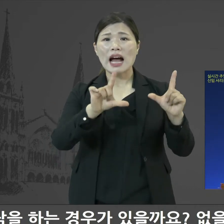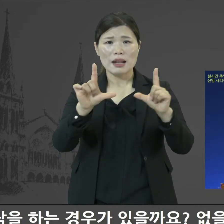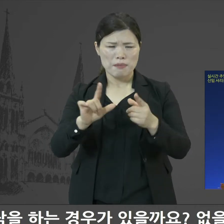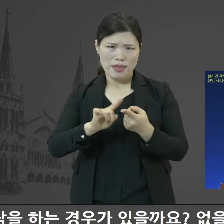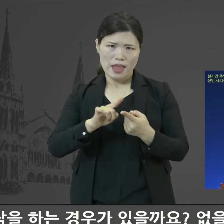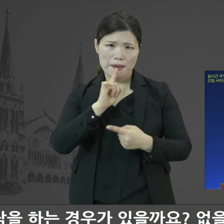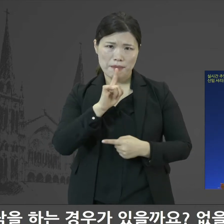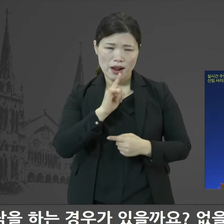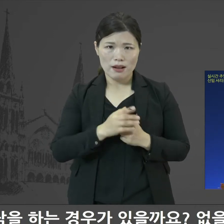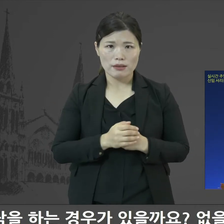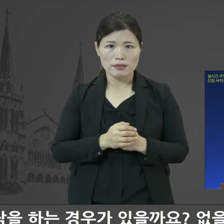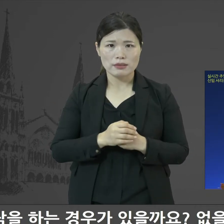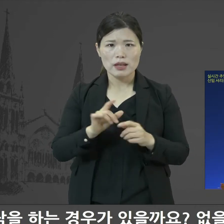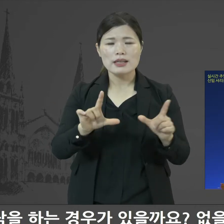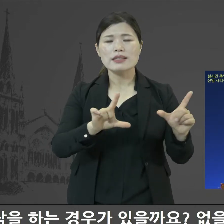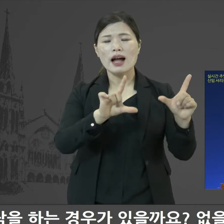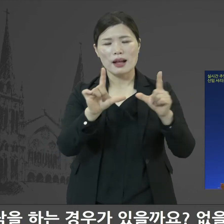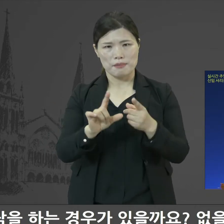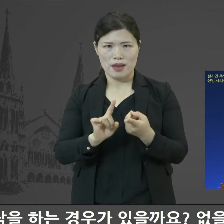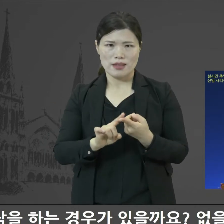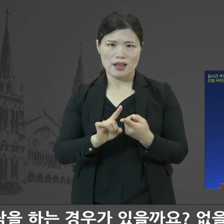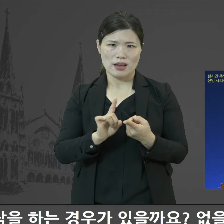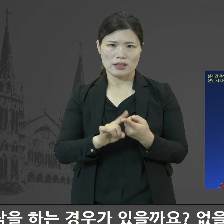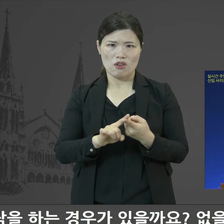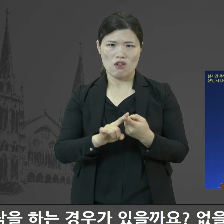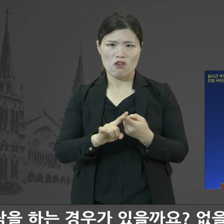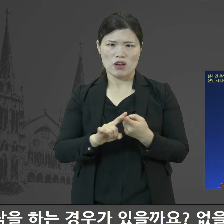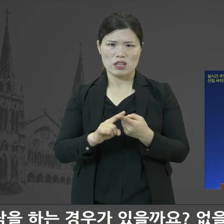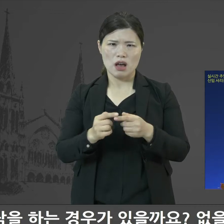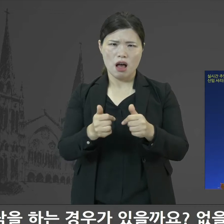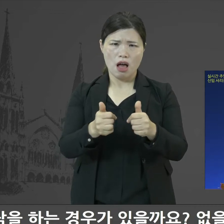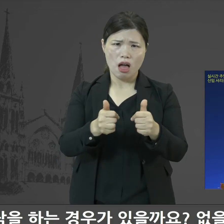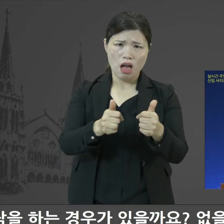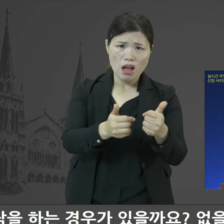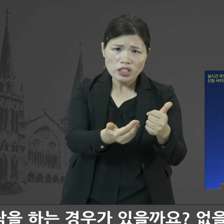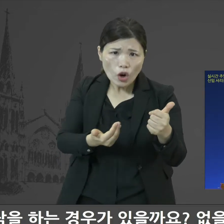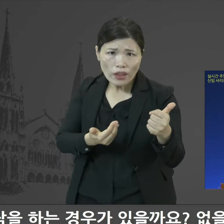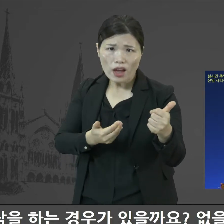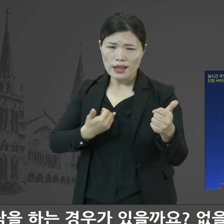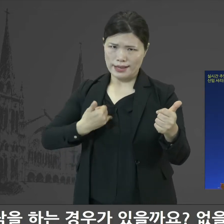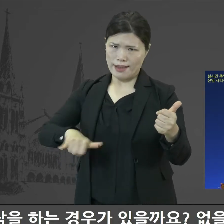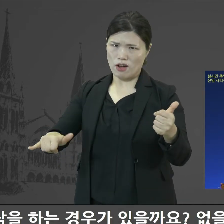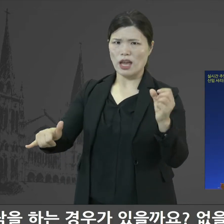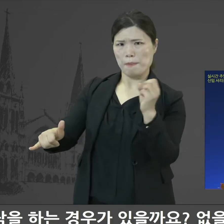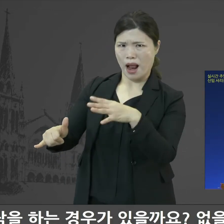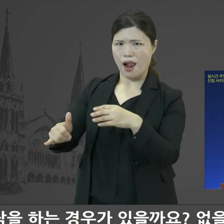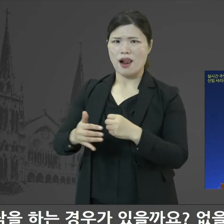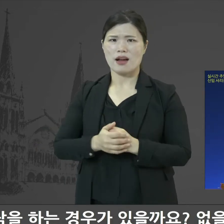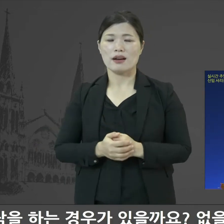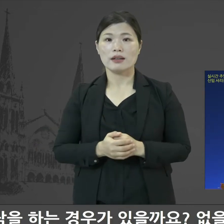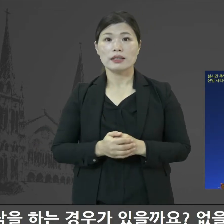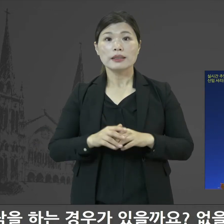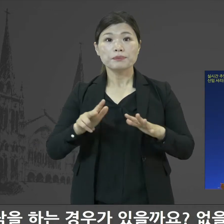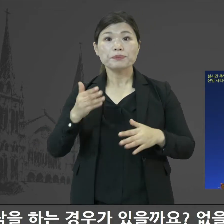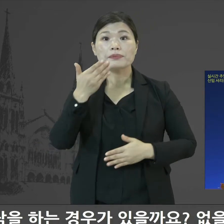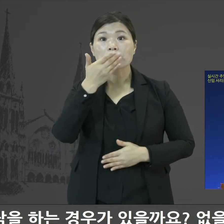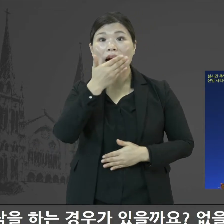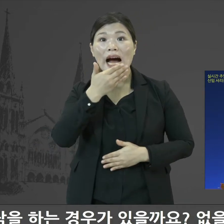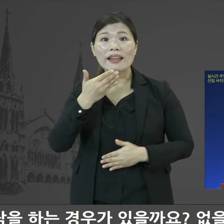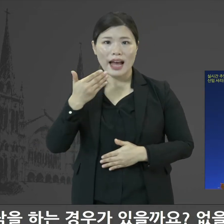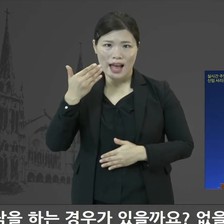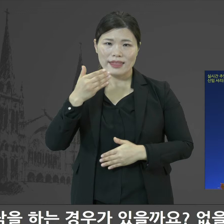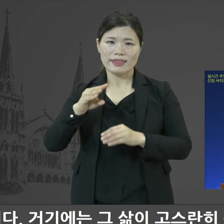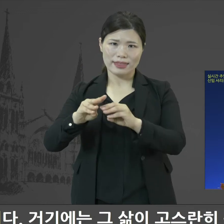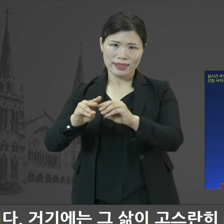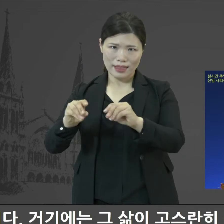그리고 그 삶의 무게를 담고 그 자녀들에게 얘기하는 모습을 볼 때가 있습니다. 이제 가나안 땅을 앞두고